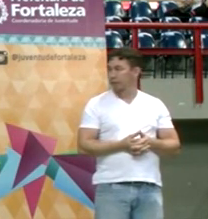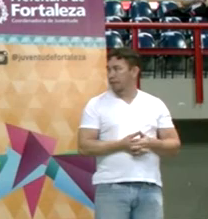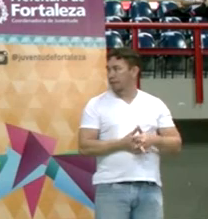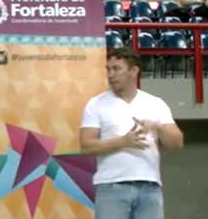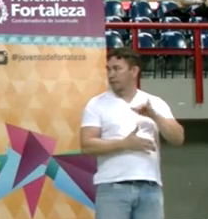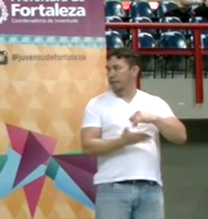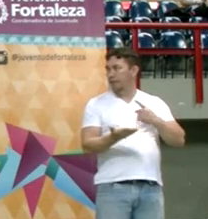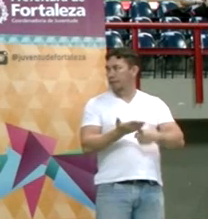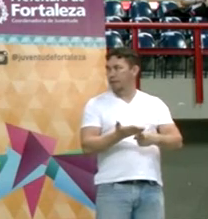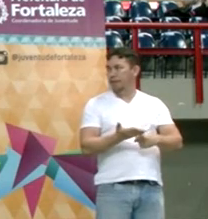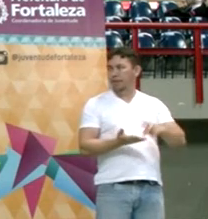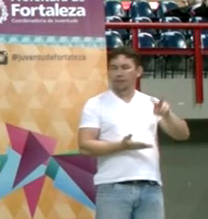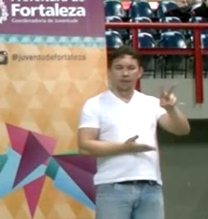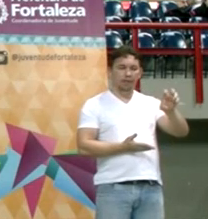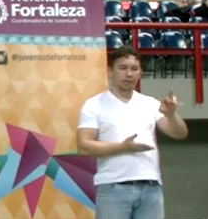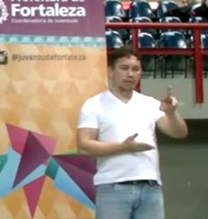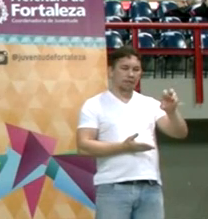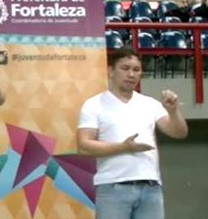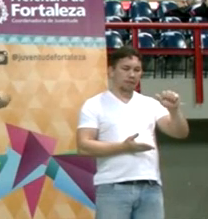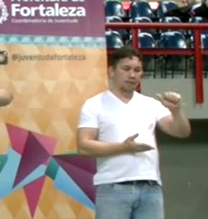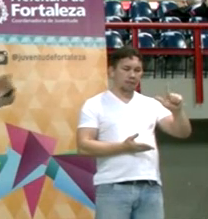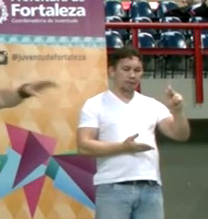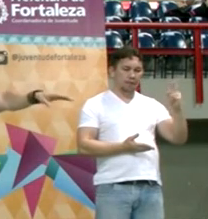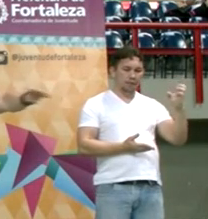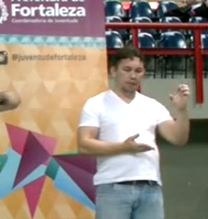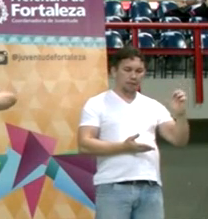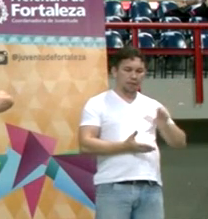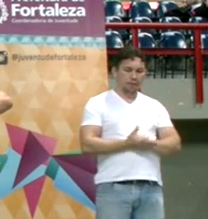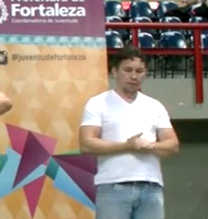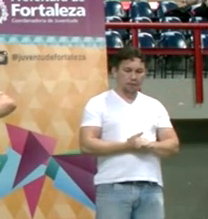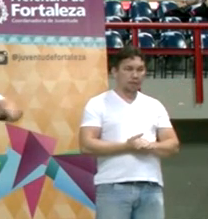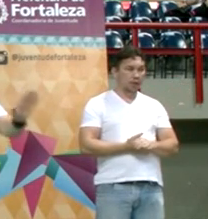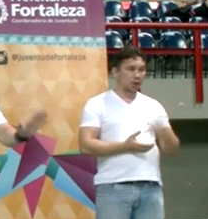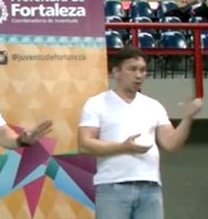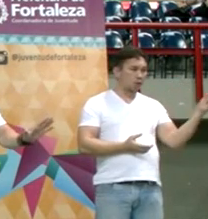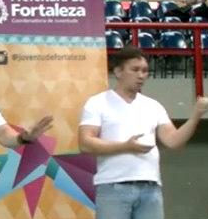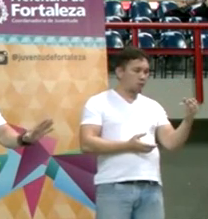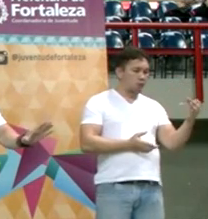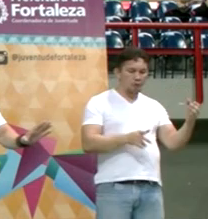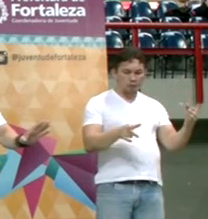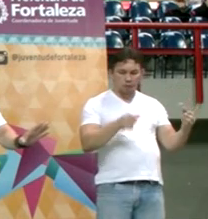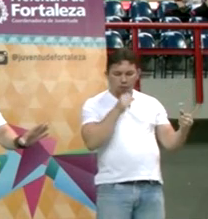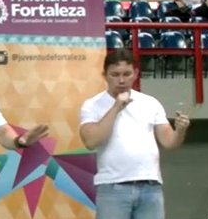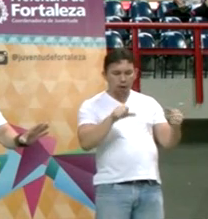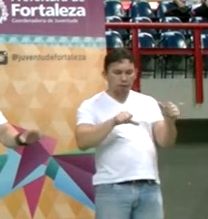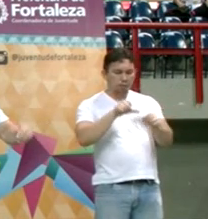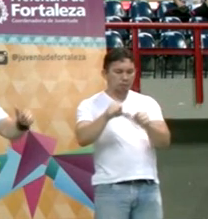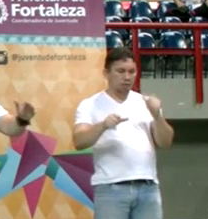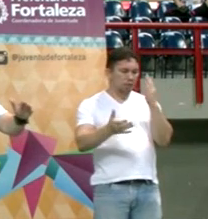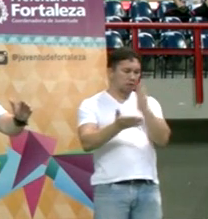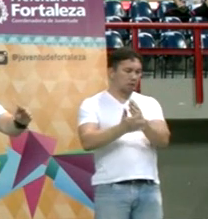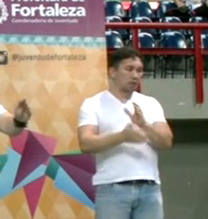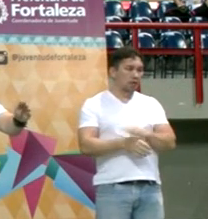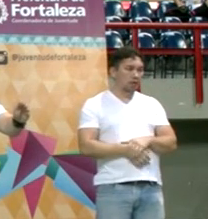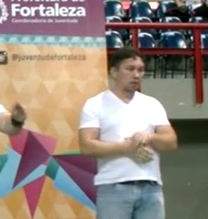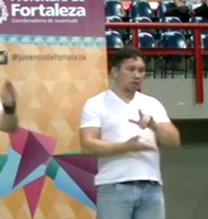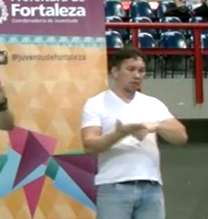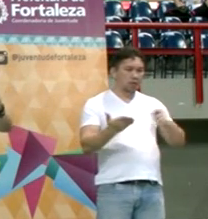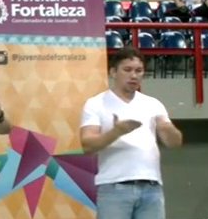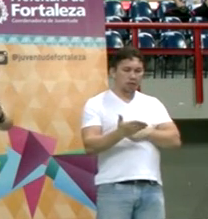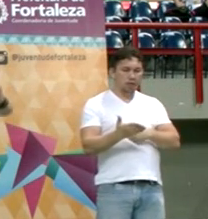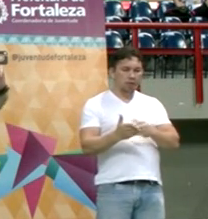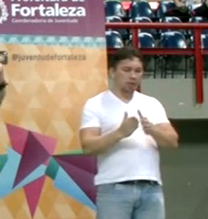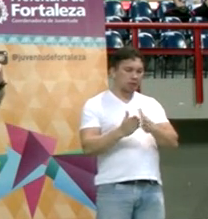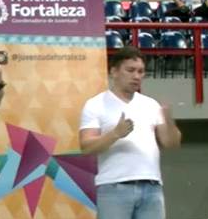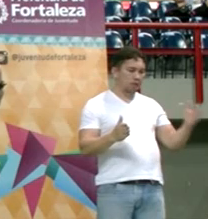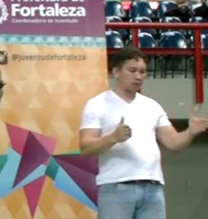de Versalhes ainda vale. Ó, toda vez que você tiver um novo acordo, o acordo anterior é desfeito. Tratado de Versalhes valeu